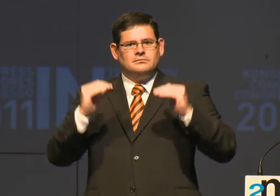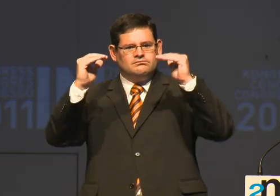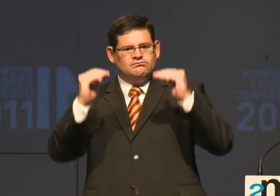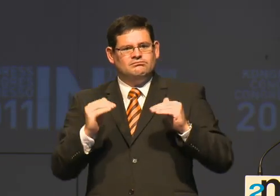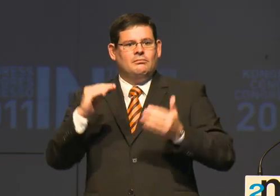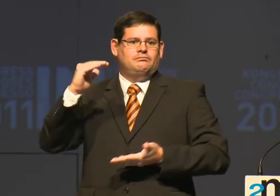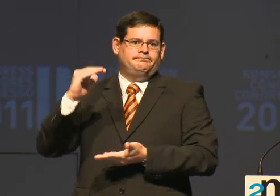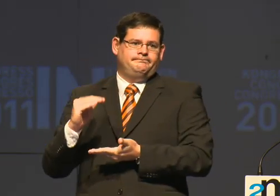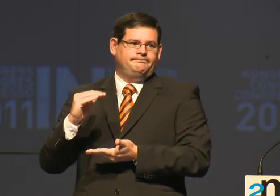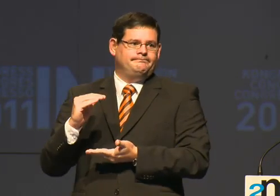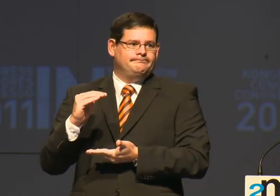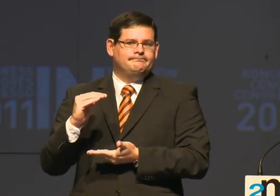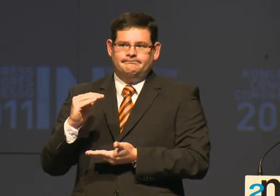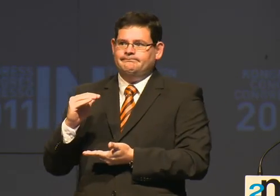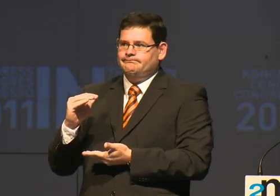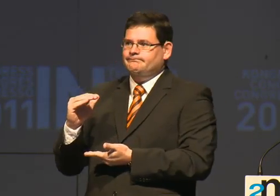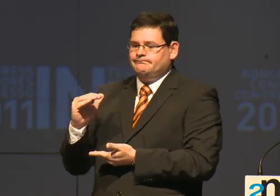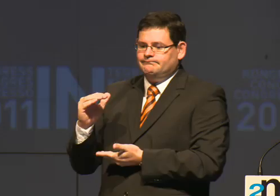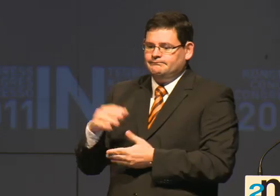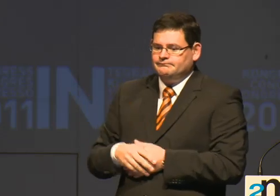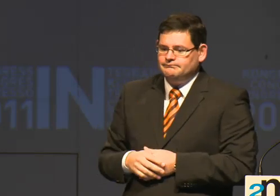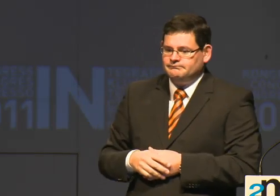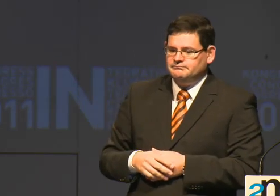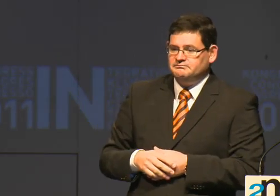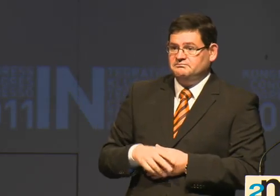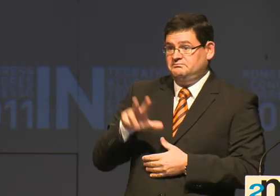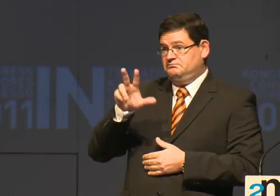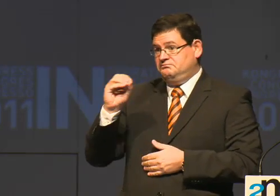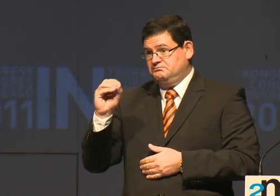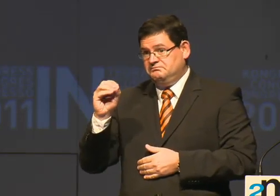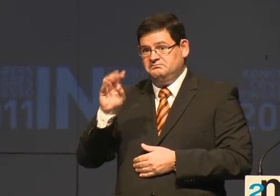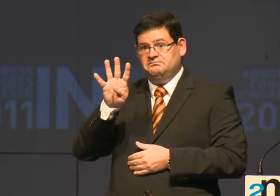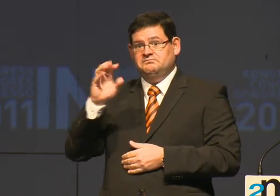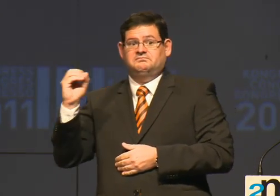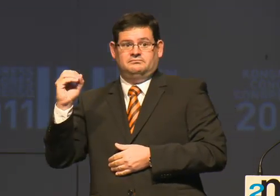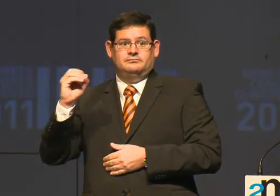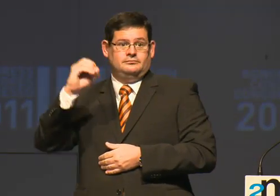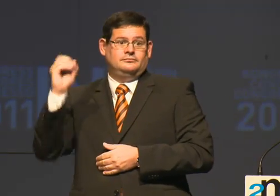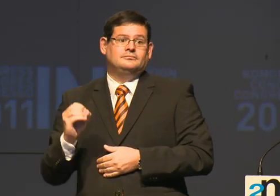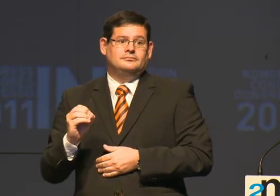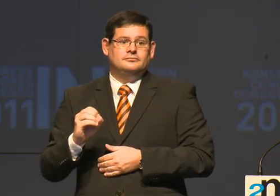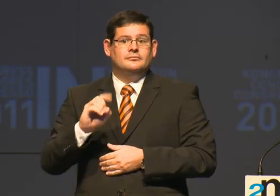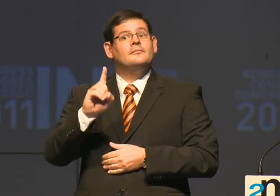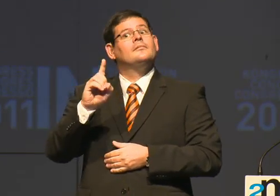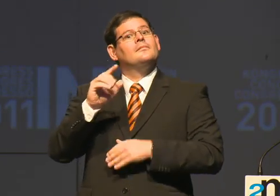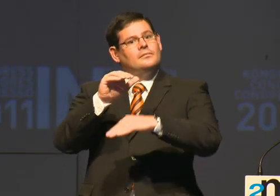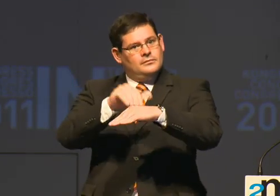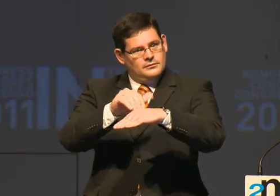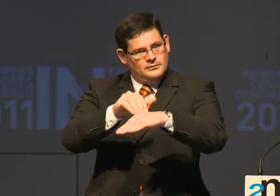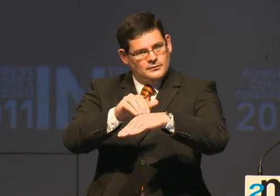Je parle des personnes handicapées, y compris des personnes sourdes, et donc le niveau d'emploi et de formation dans l'Union européenne.